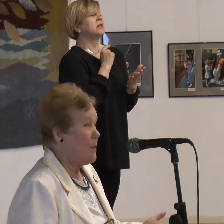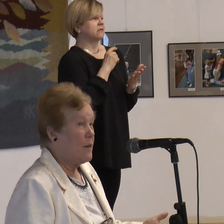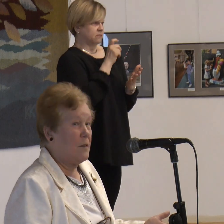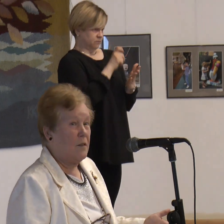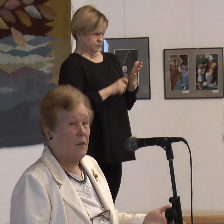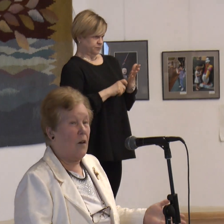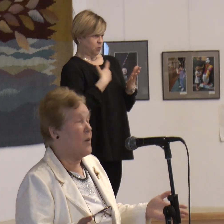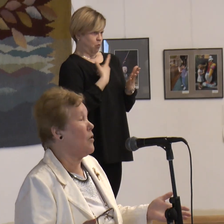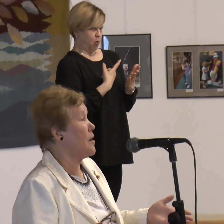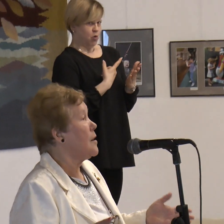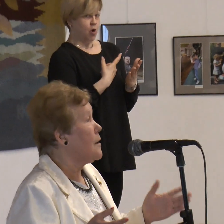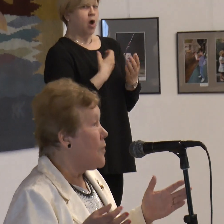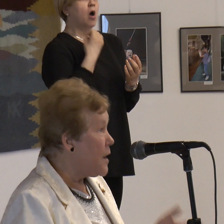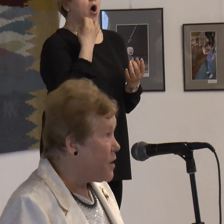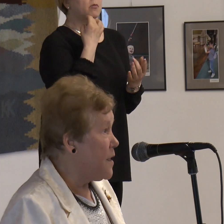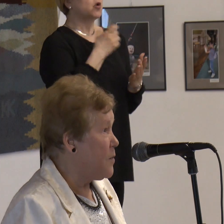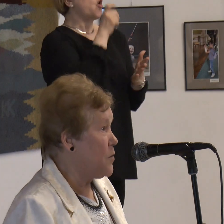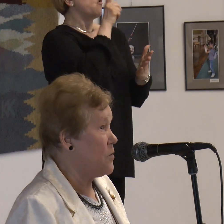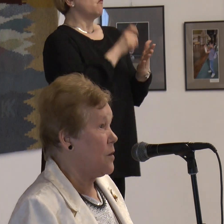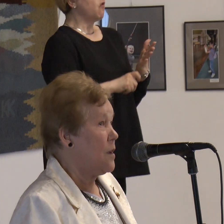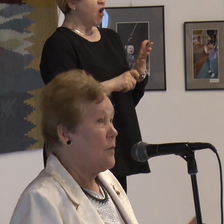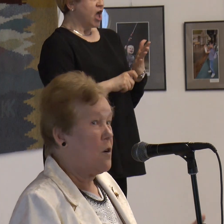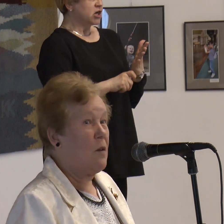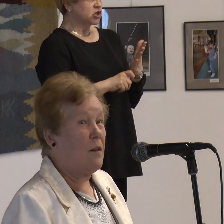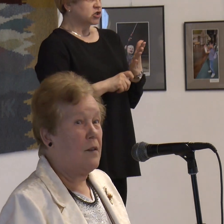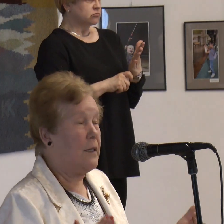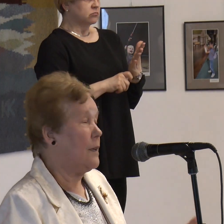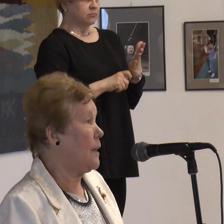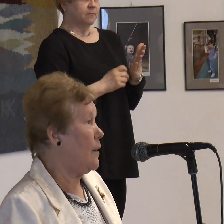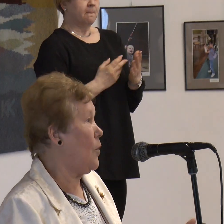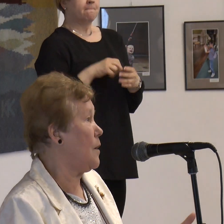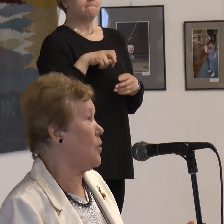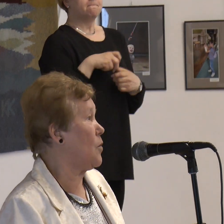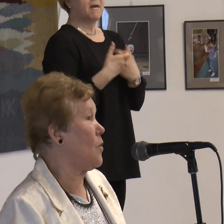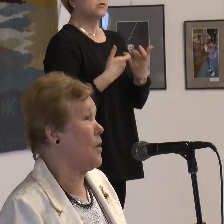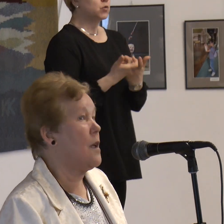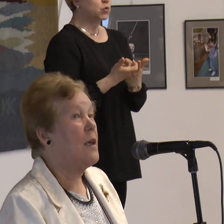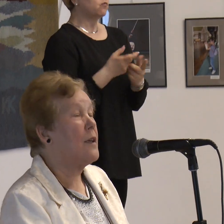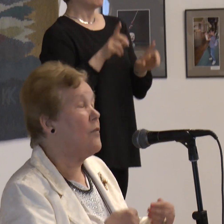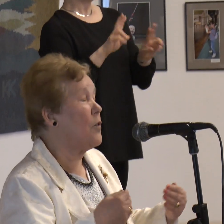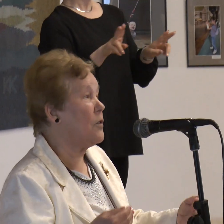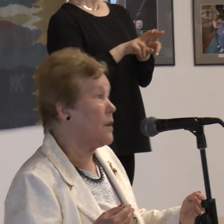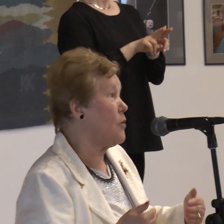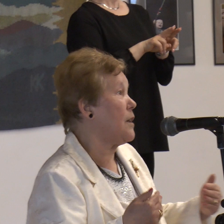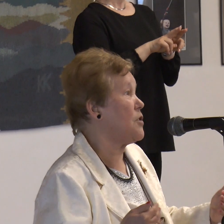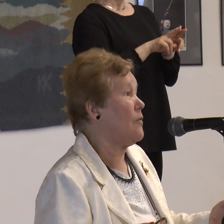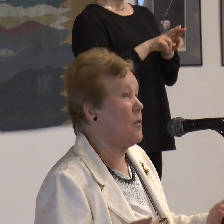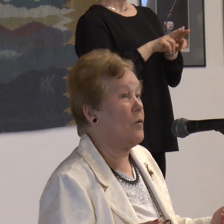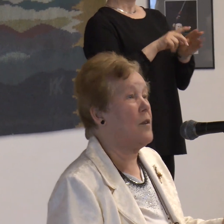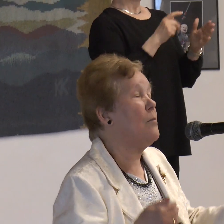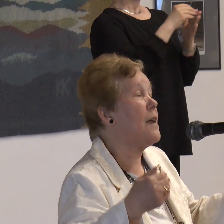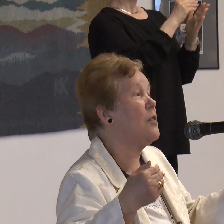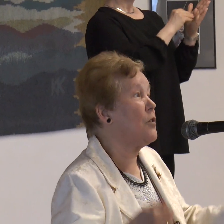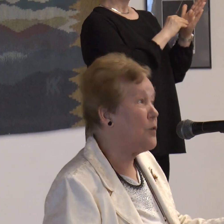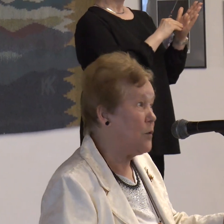hogy amikor versenyre megyünk, vannak olyan dolgok, hogy kikötések